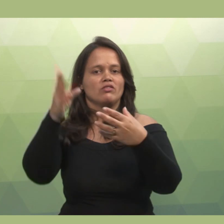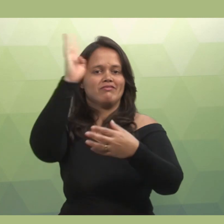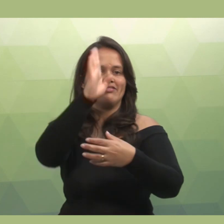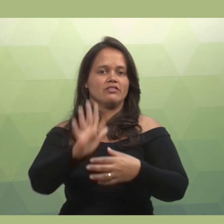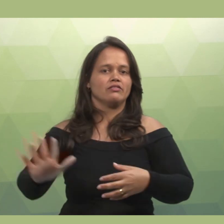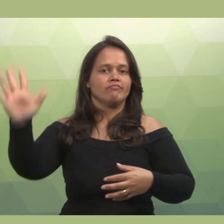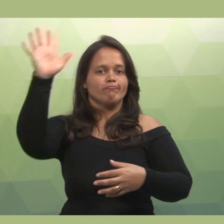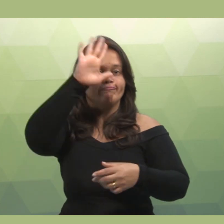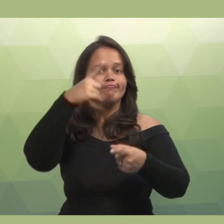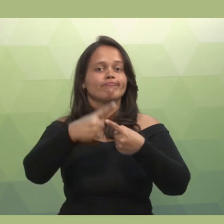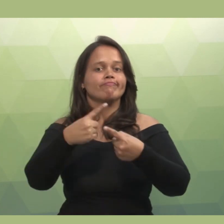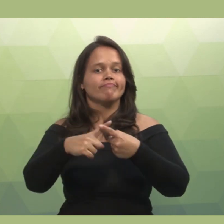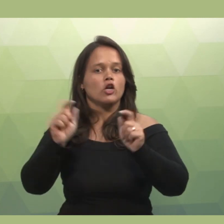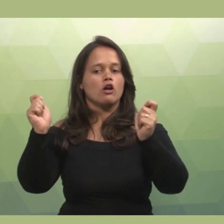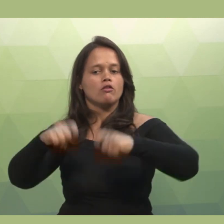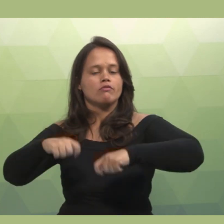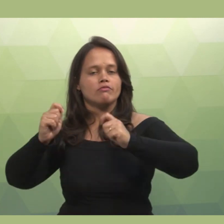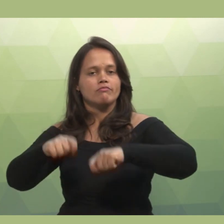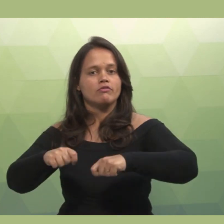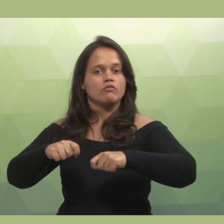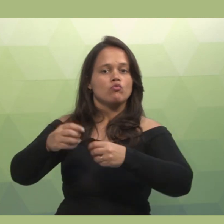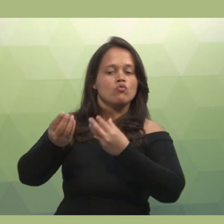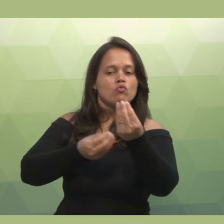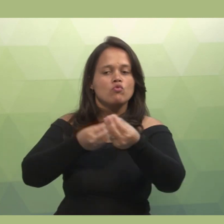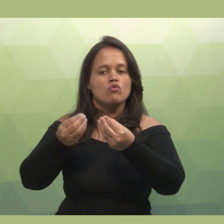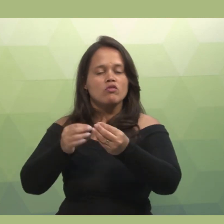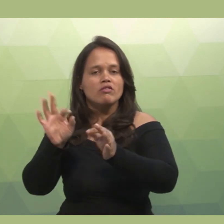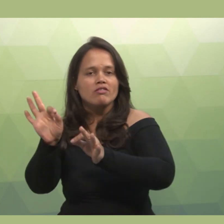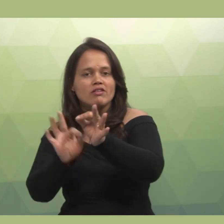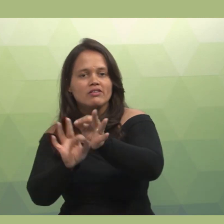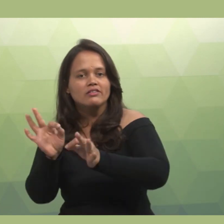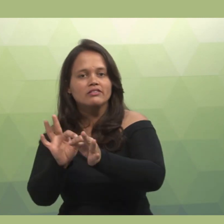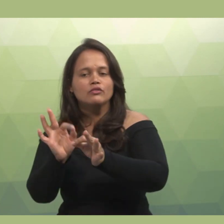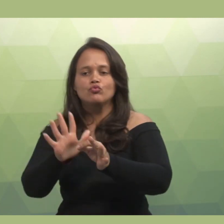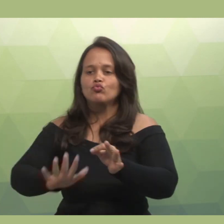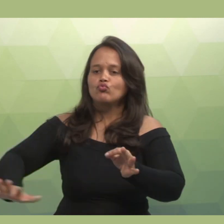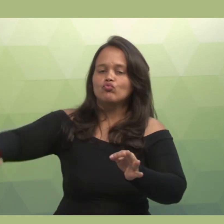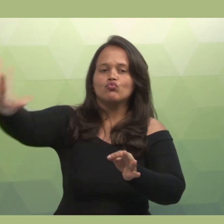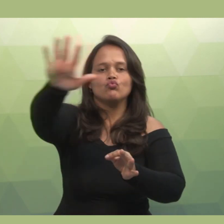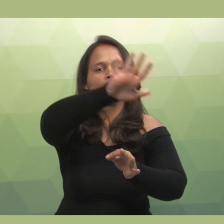suas competências e sua área de jurisdição atingem todos os sistemas de